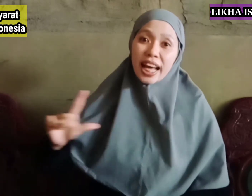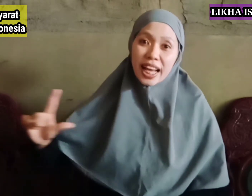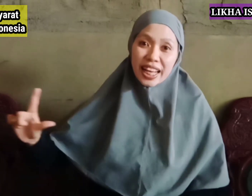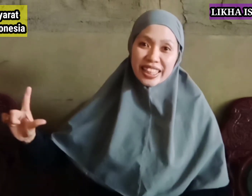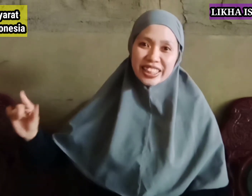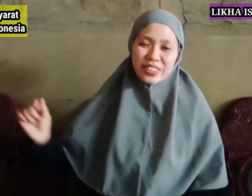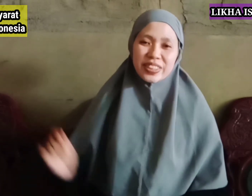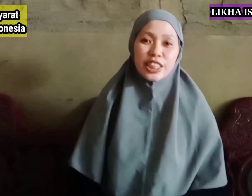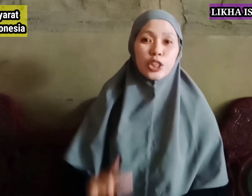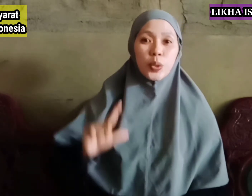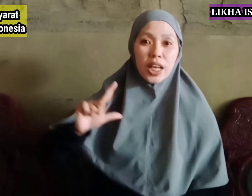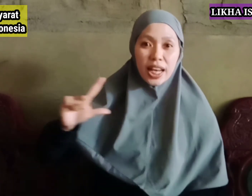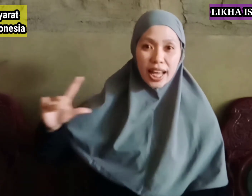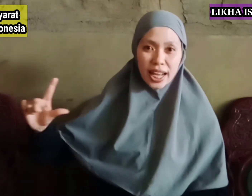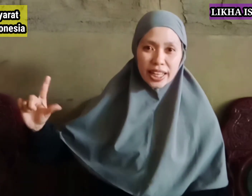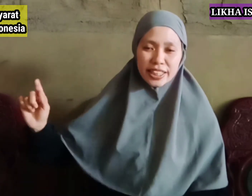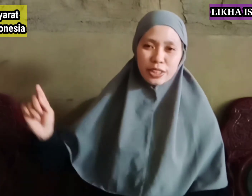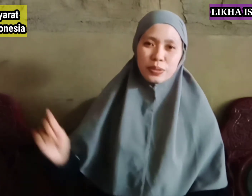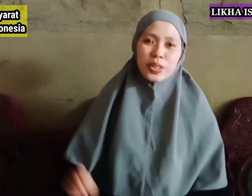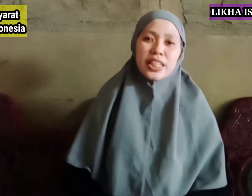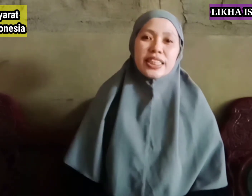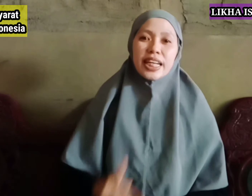katakanlah gitu. Ini tuh lah gitu. Jadi